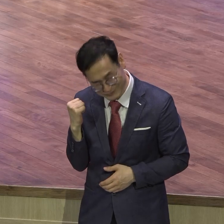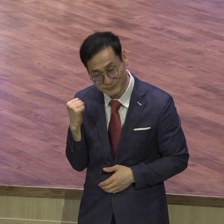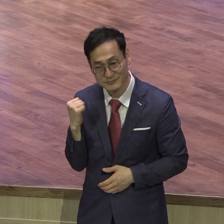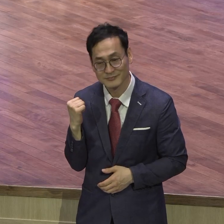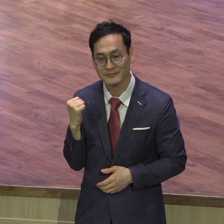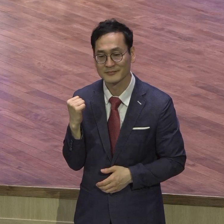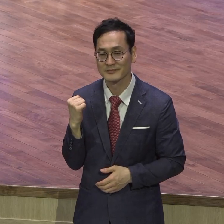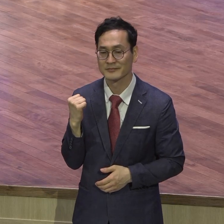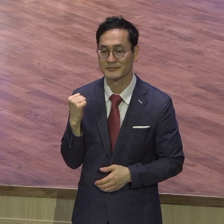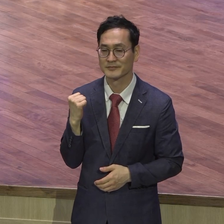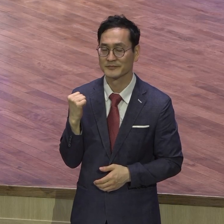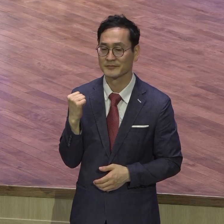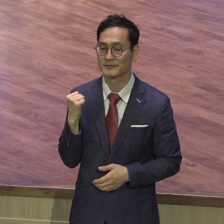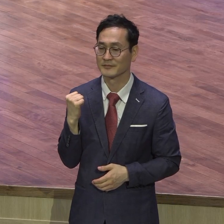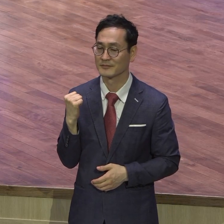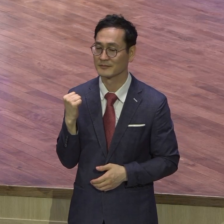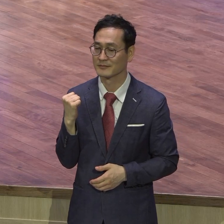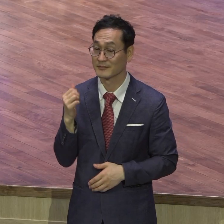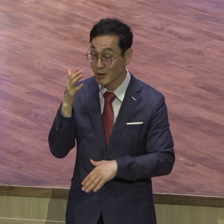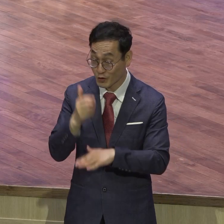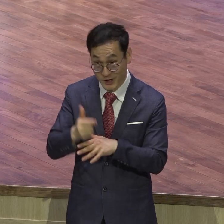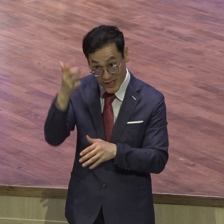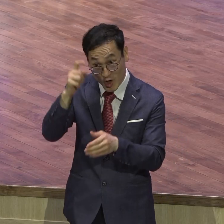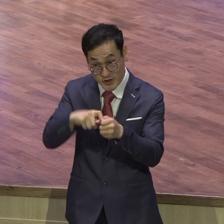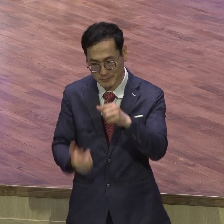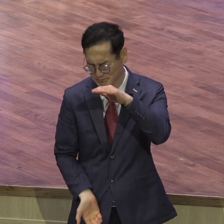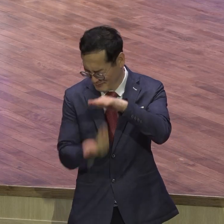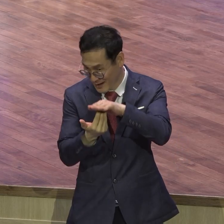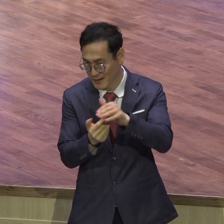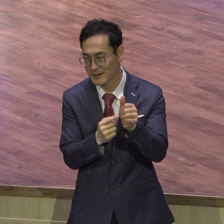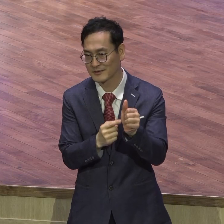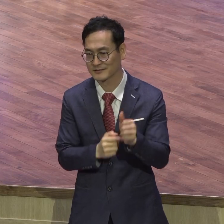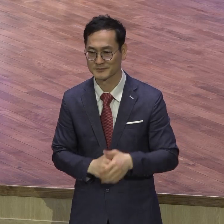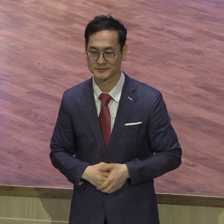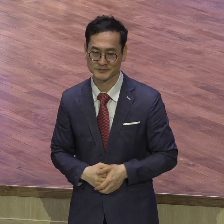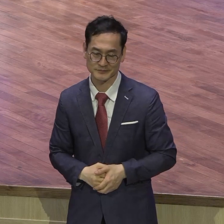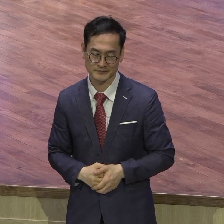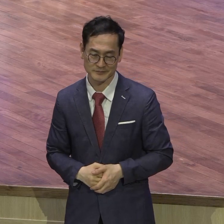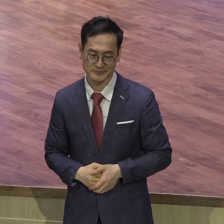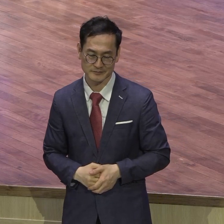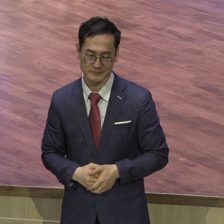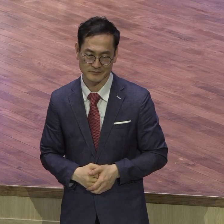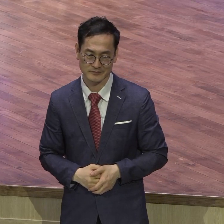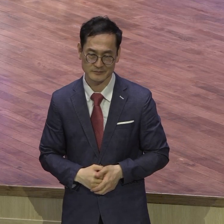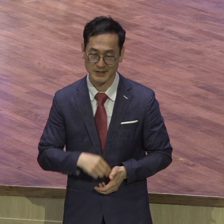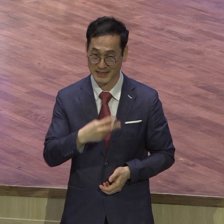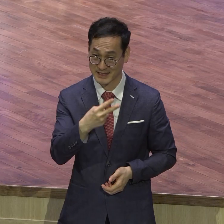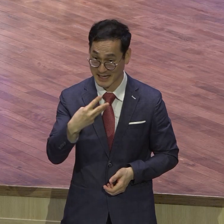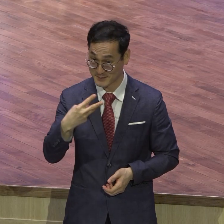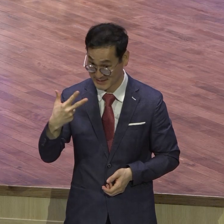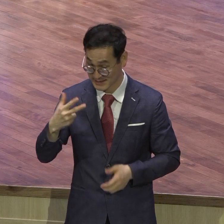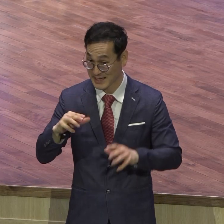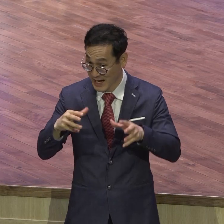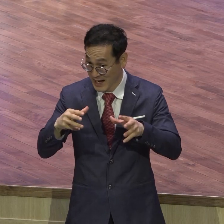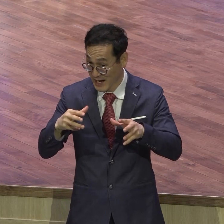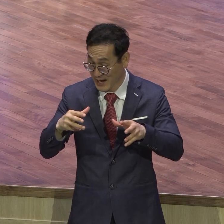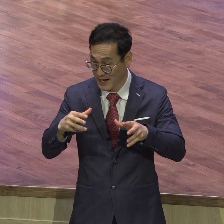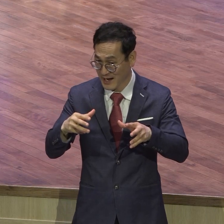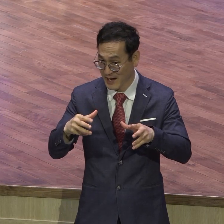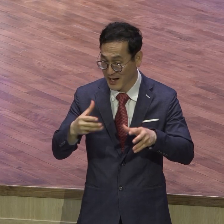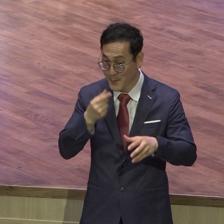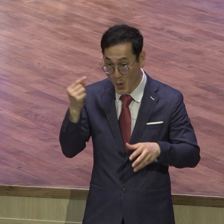믿음으로 그러니까 영적 썸잇이 됐죠 세계보험 237나라 보험 아무런 선생님이